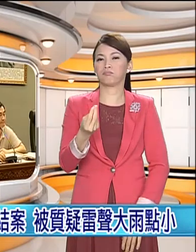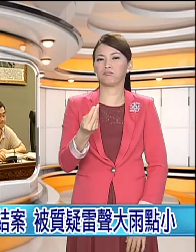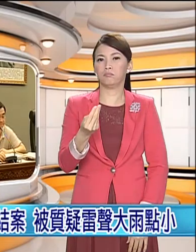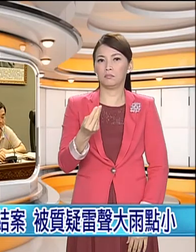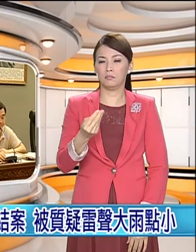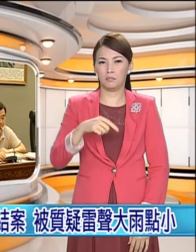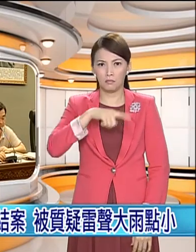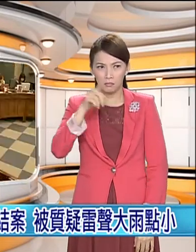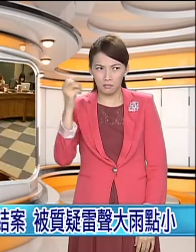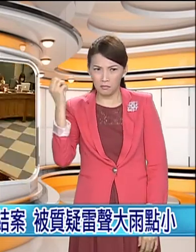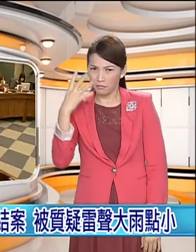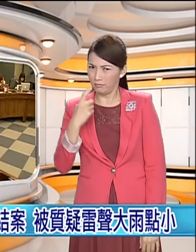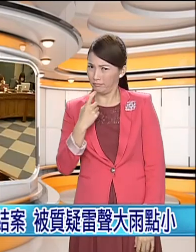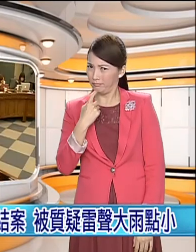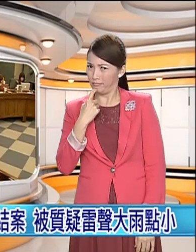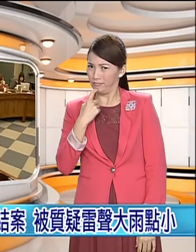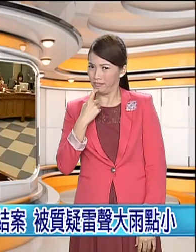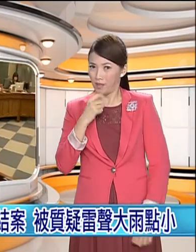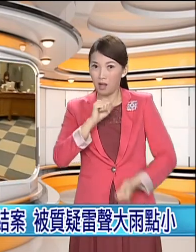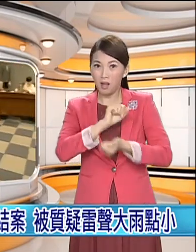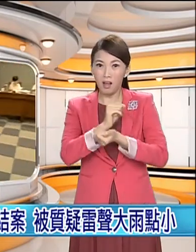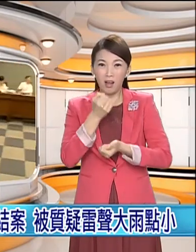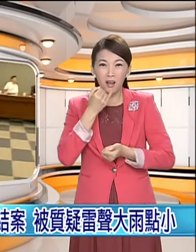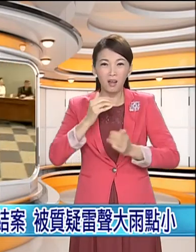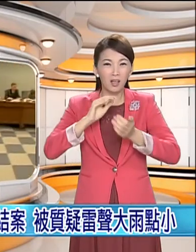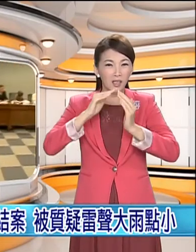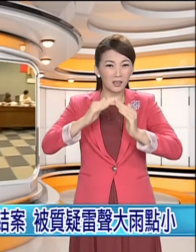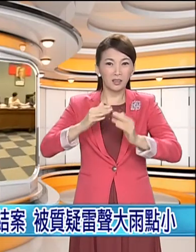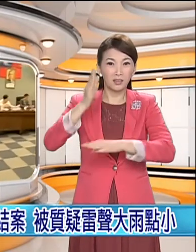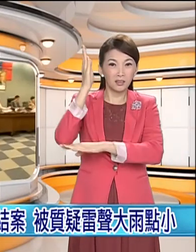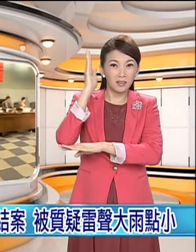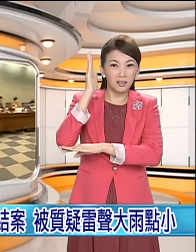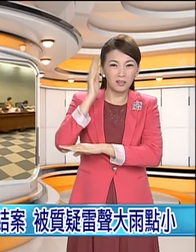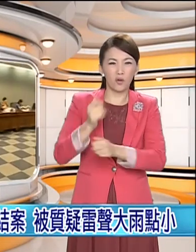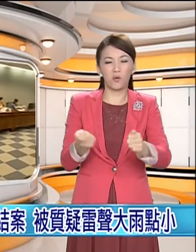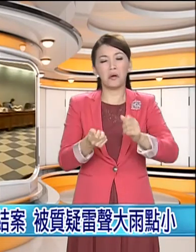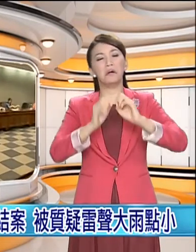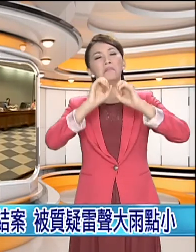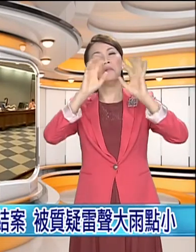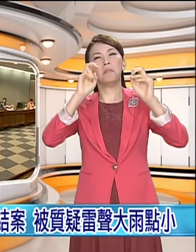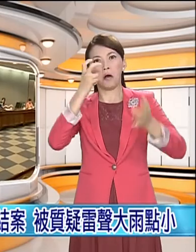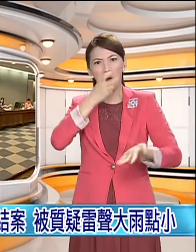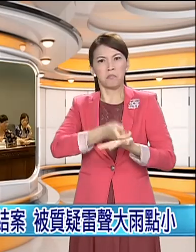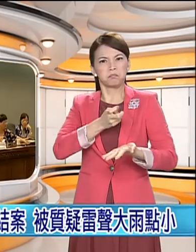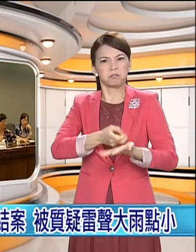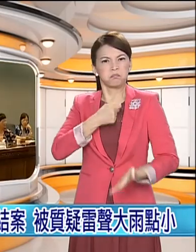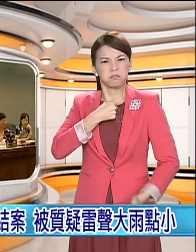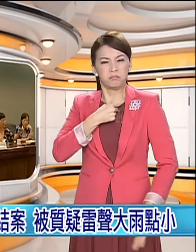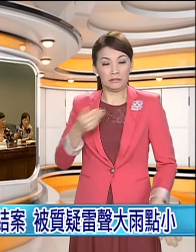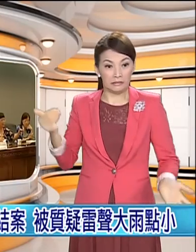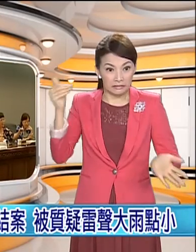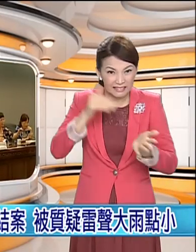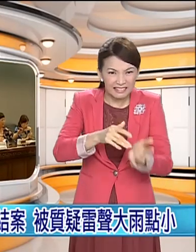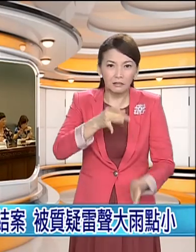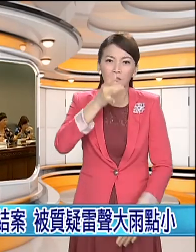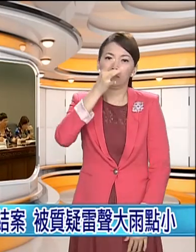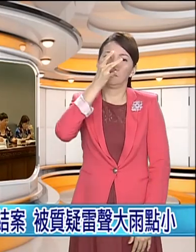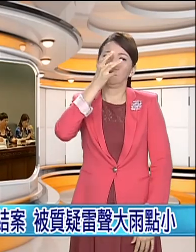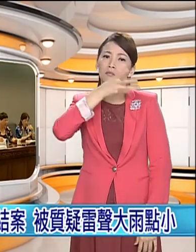布查无不法。这个结果也让外界质疑柯市府的查案态度。根本就是